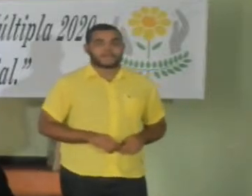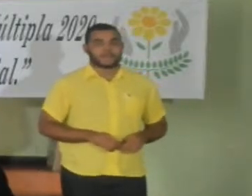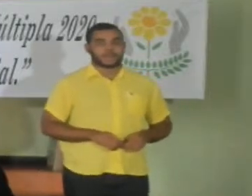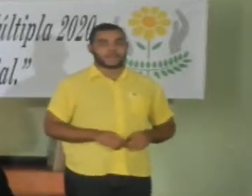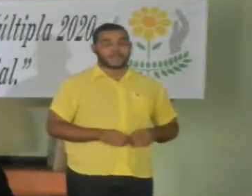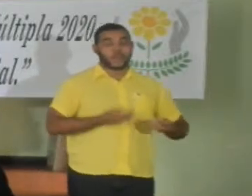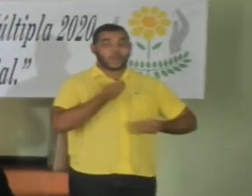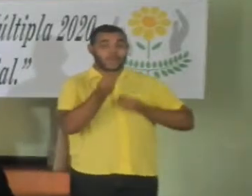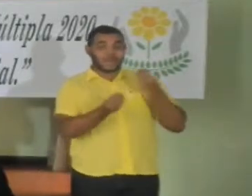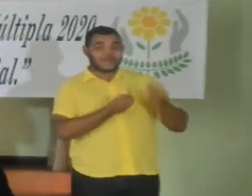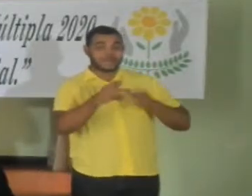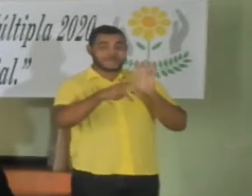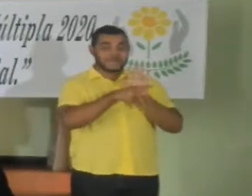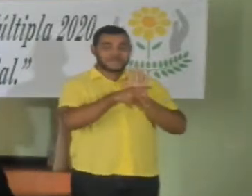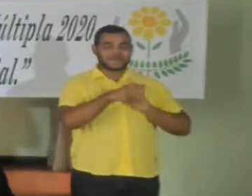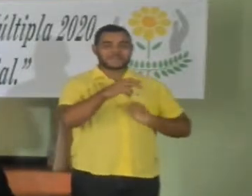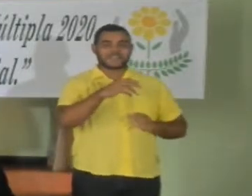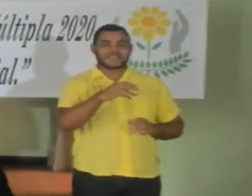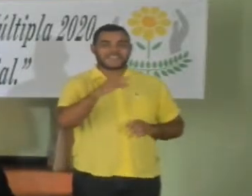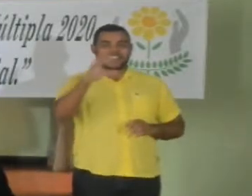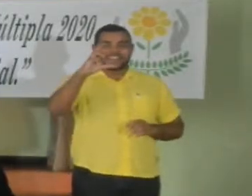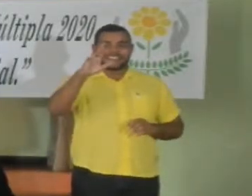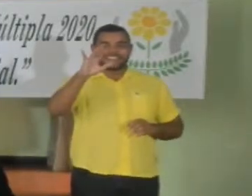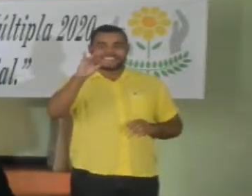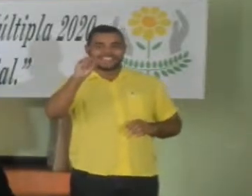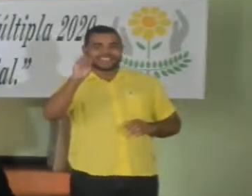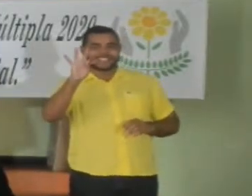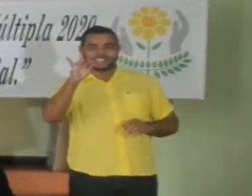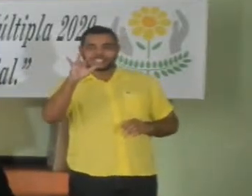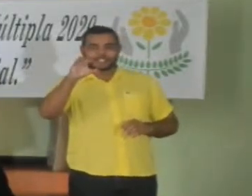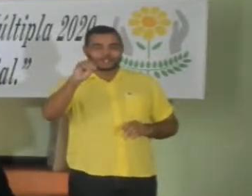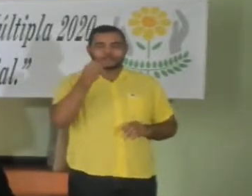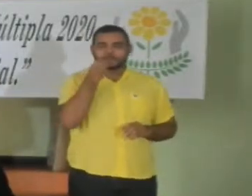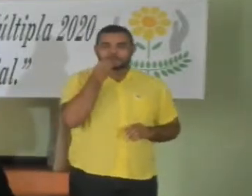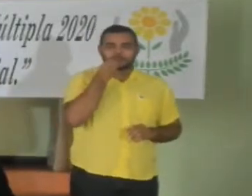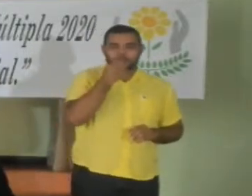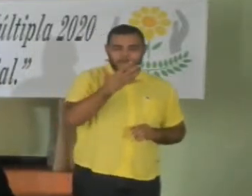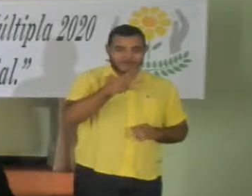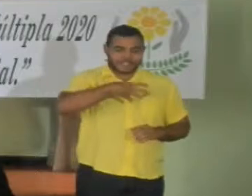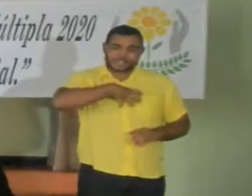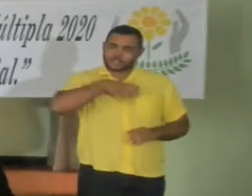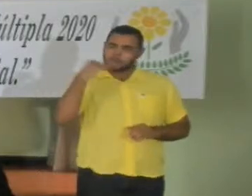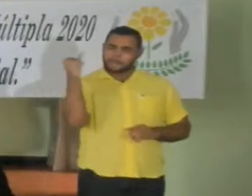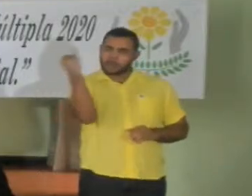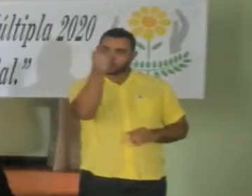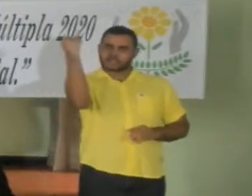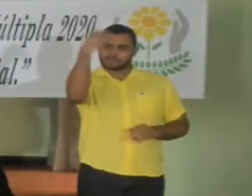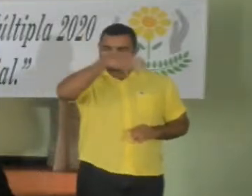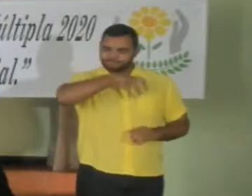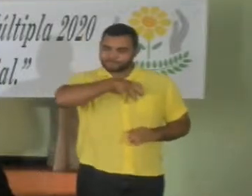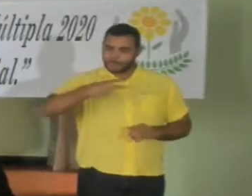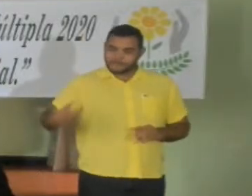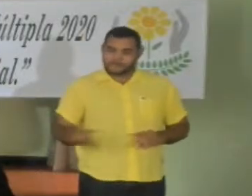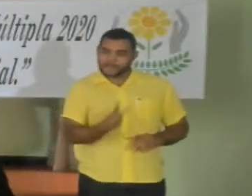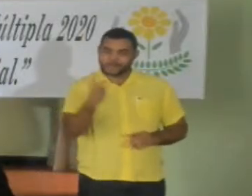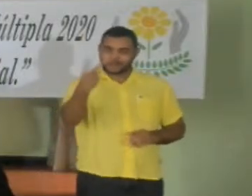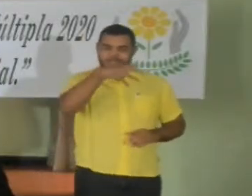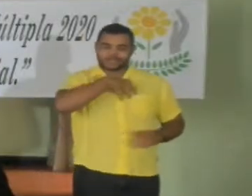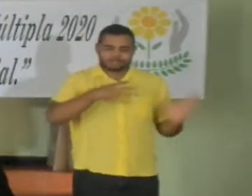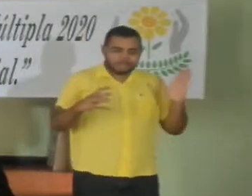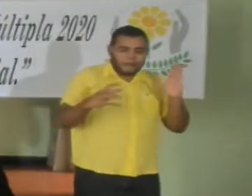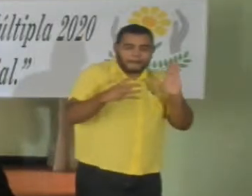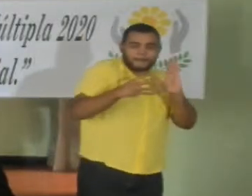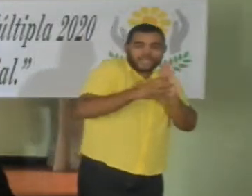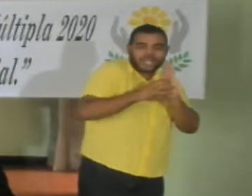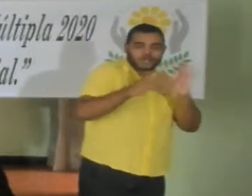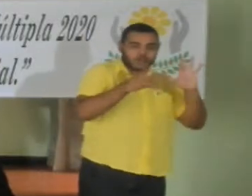Como o próprio Cristiano falou, né? Trabalhar, se sentir importante, se sentir valorizado, sentir que faz parte da